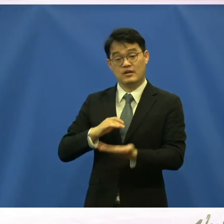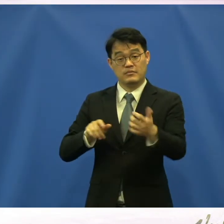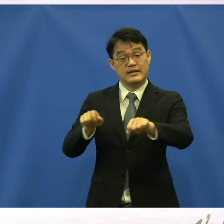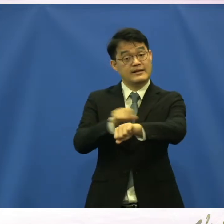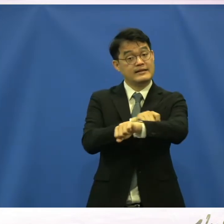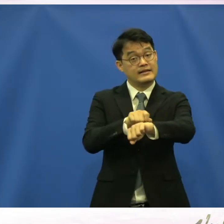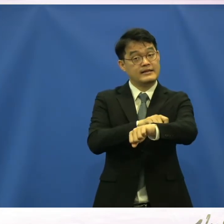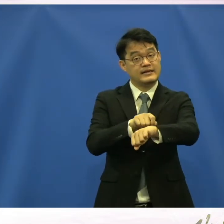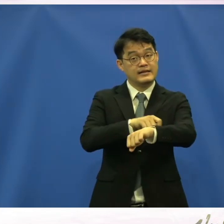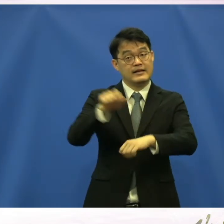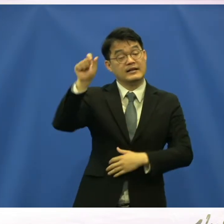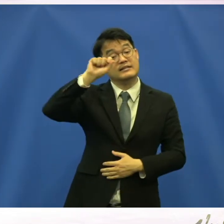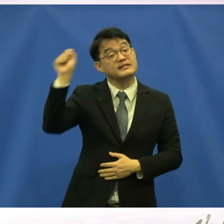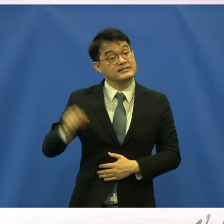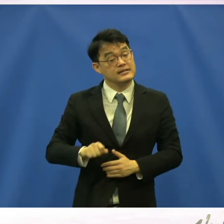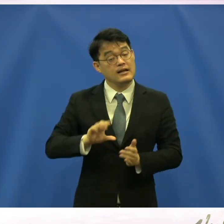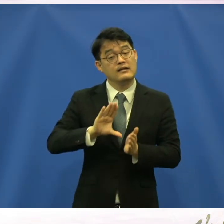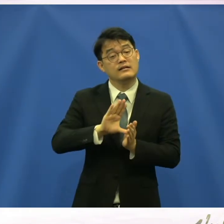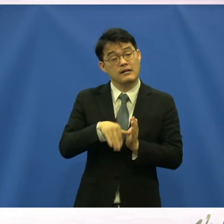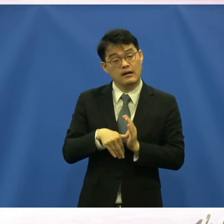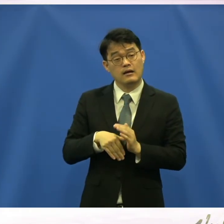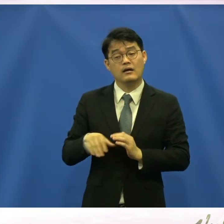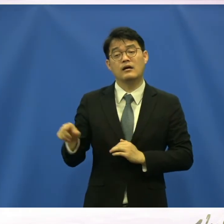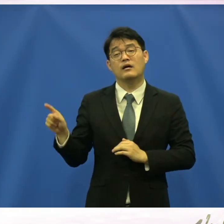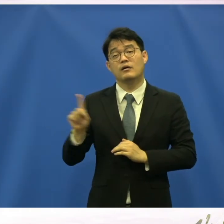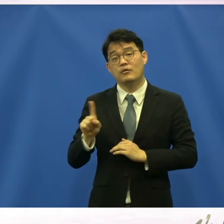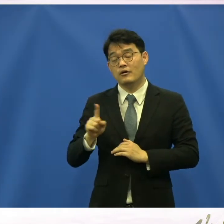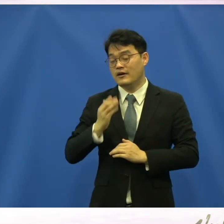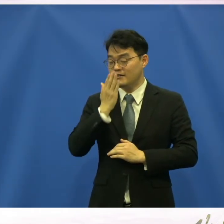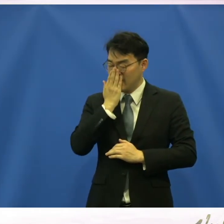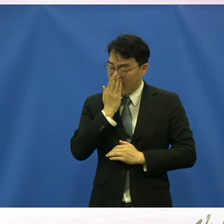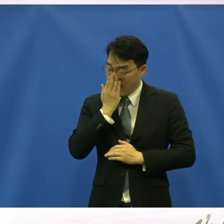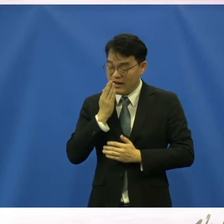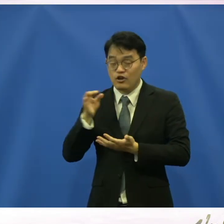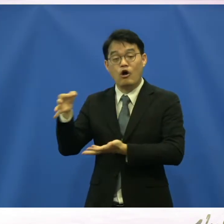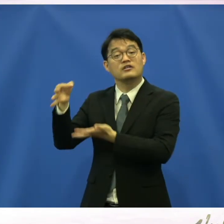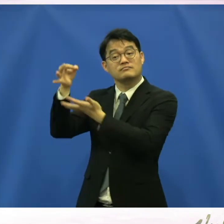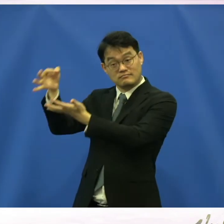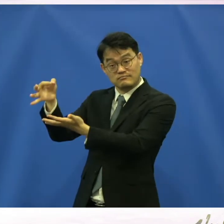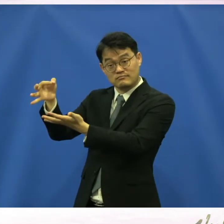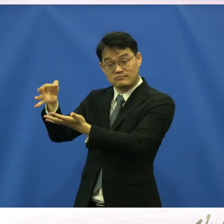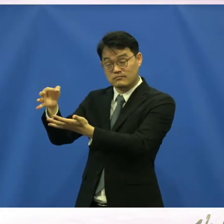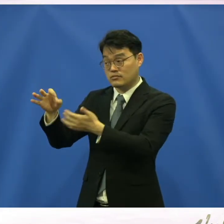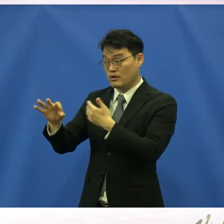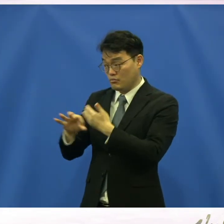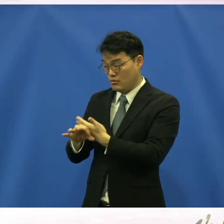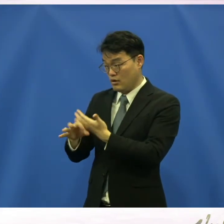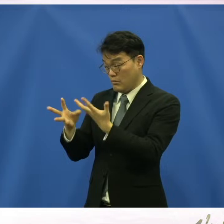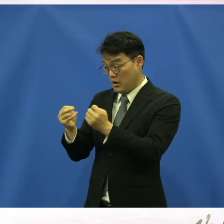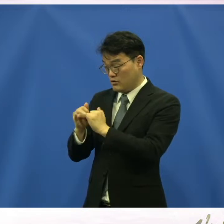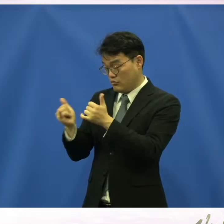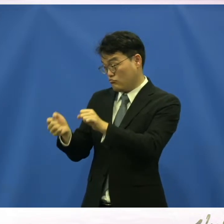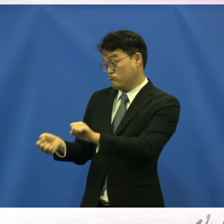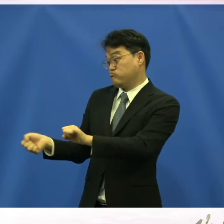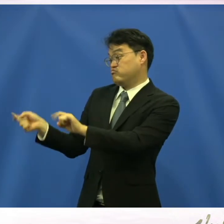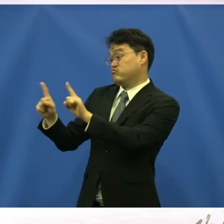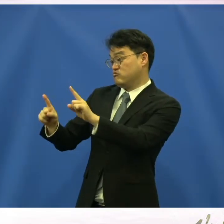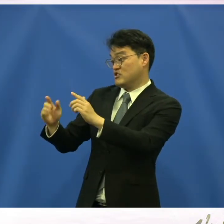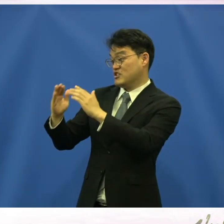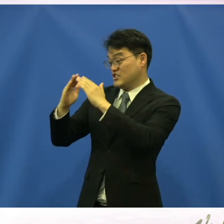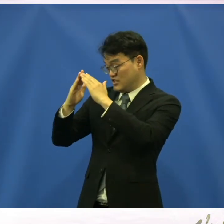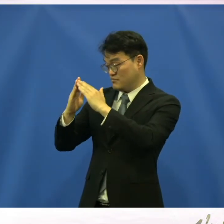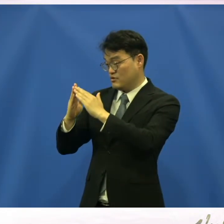그 살아난 분들의 얘기들 들으면 기쁨이 큰 거죠. 우리의 마음을 모아서 저렇게 하니까 이번에